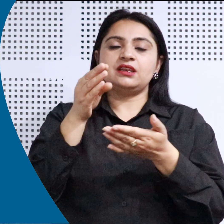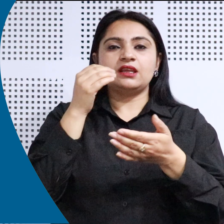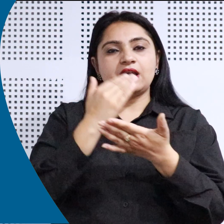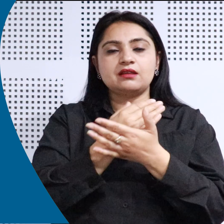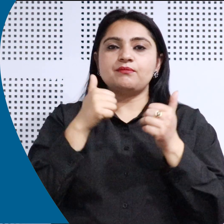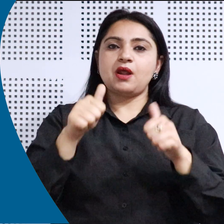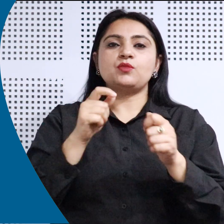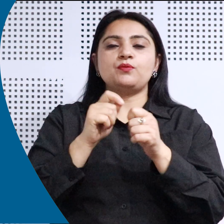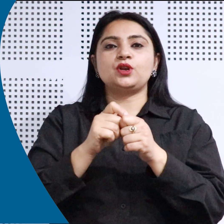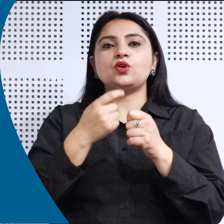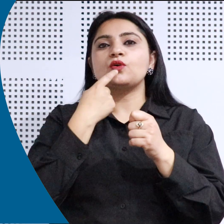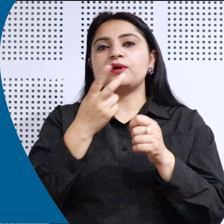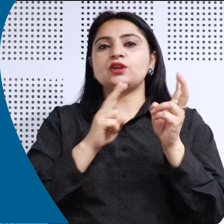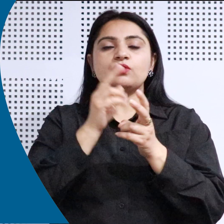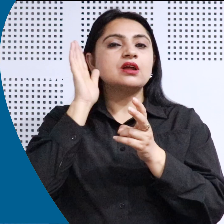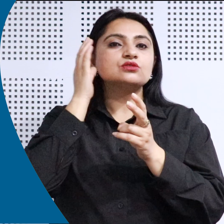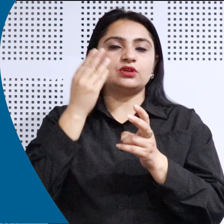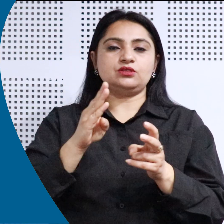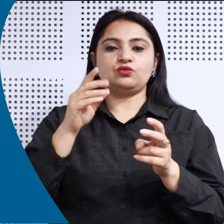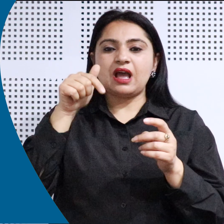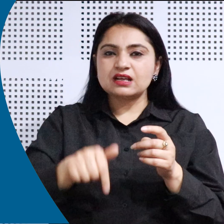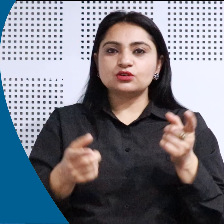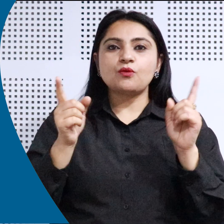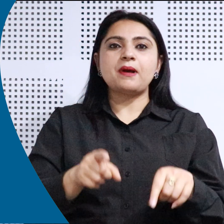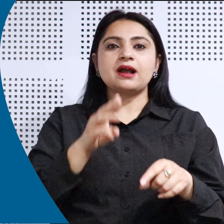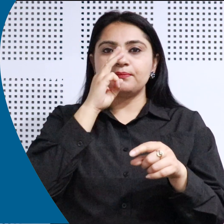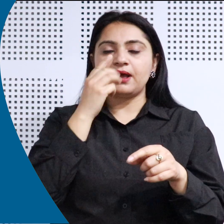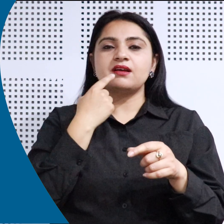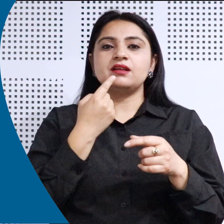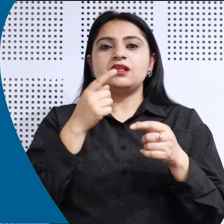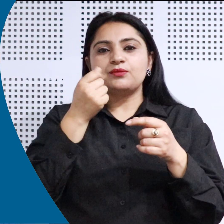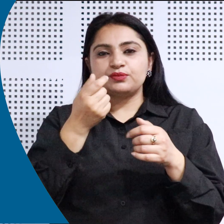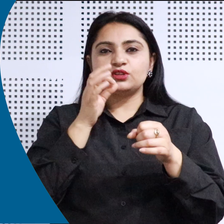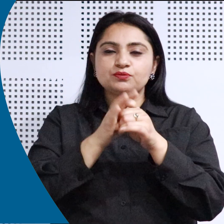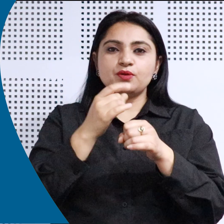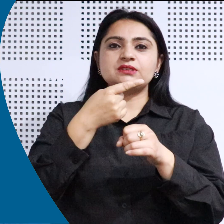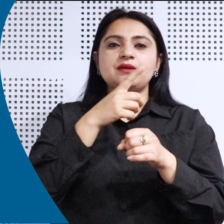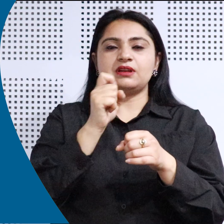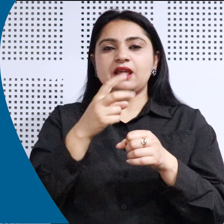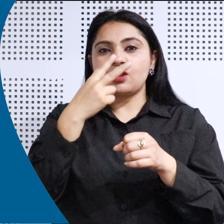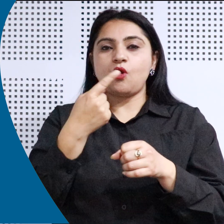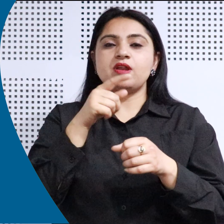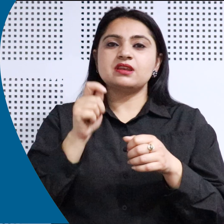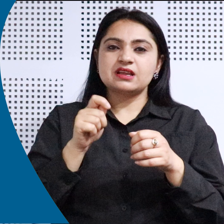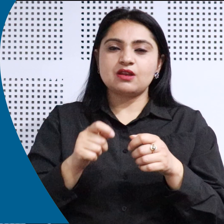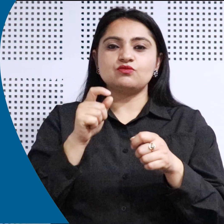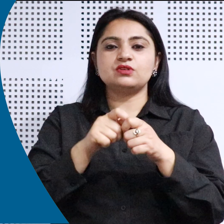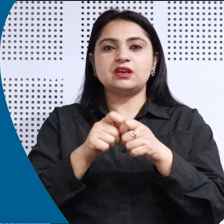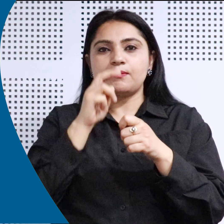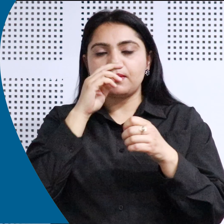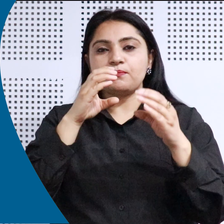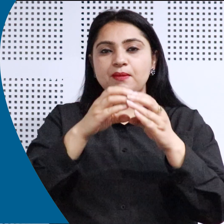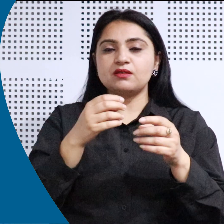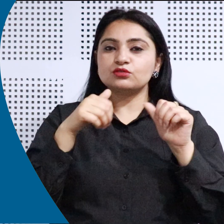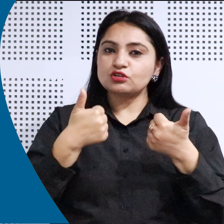सुनेका थियौं। कार्यक्रम हाम्रो पालिकाको आजको अङ्कमा भने वित्त व्यवस्थापनका लागि ऐन कानून निर्माणमा पालिकाहरूको